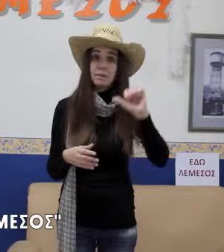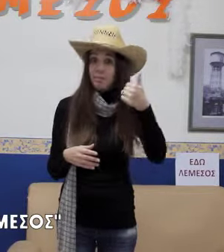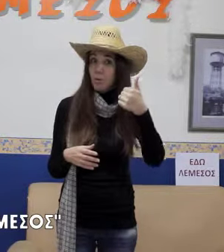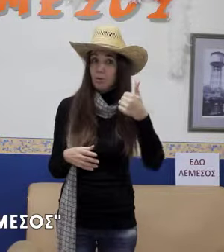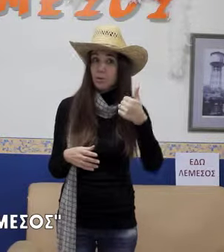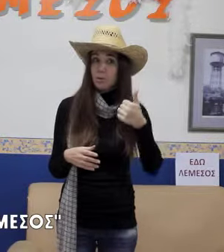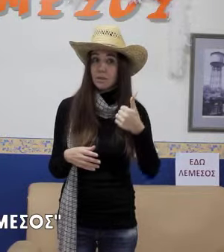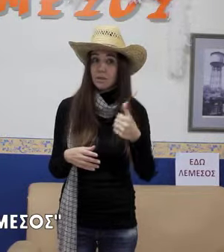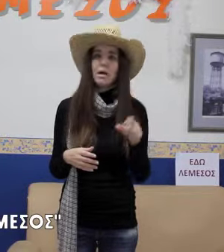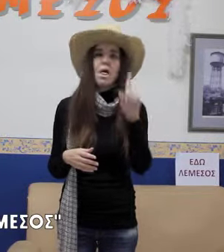στις 10:30